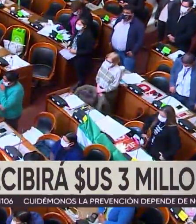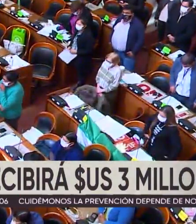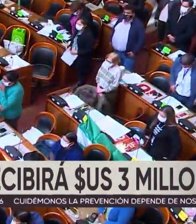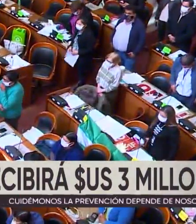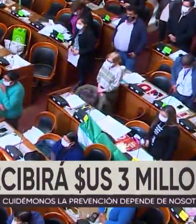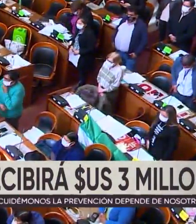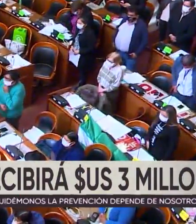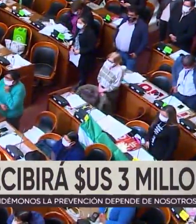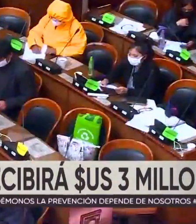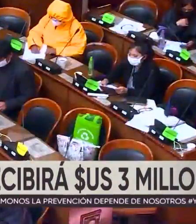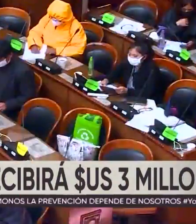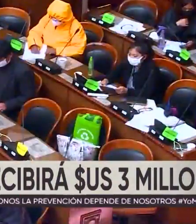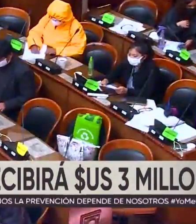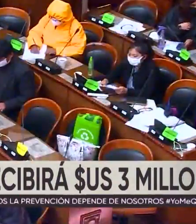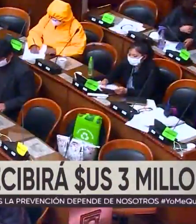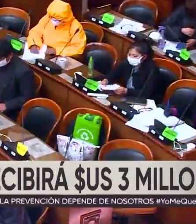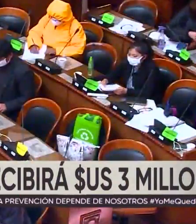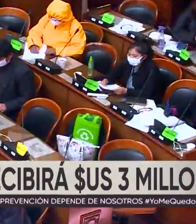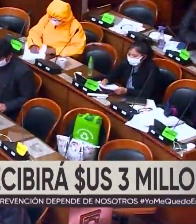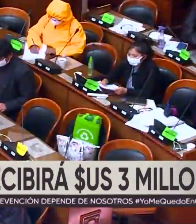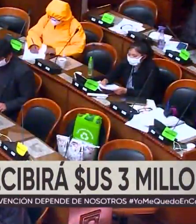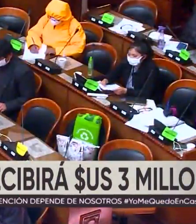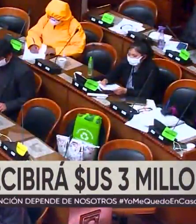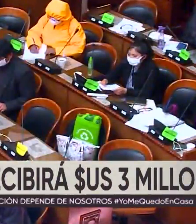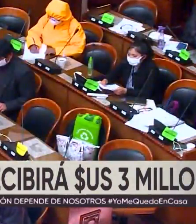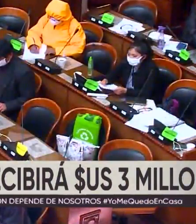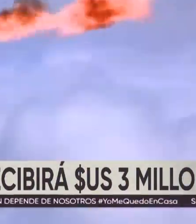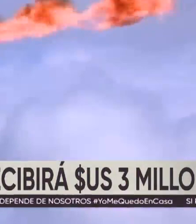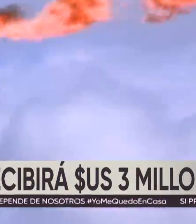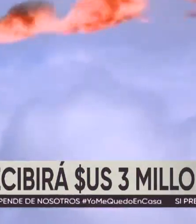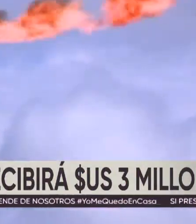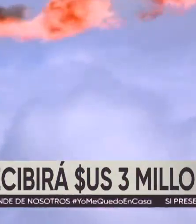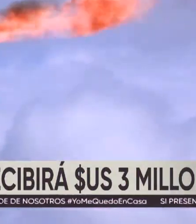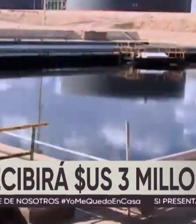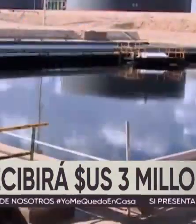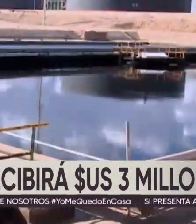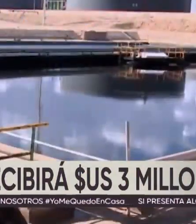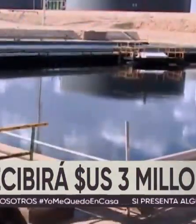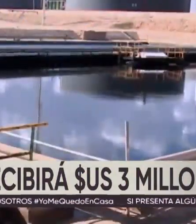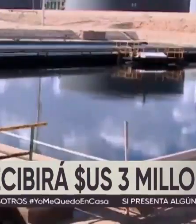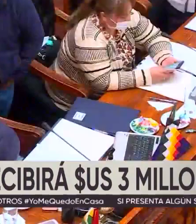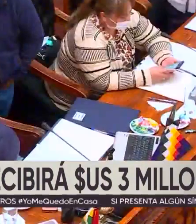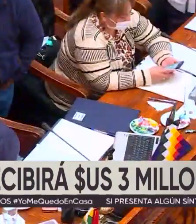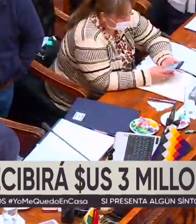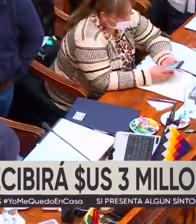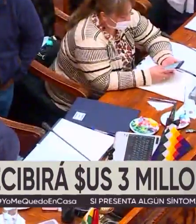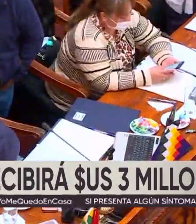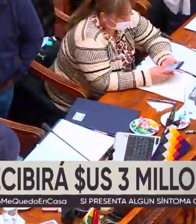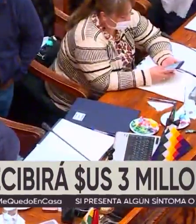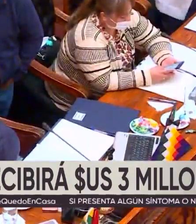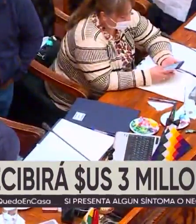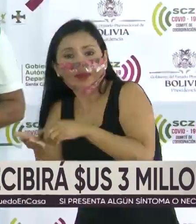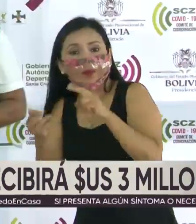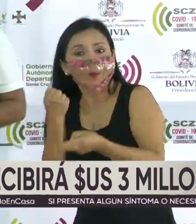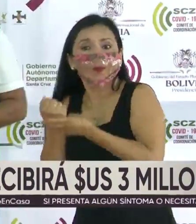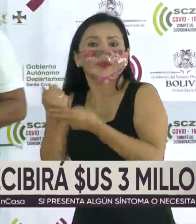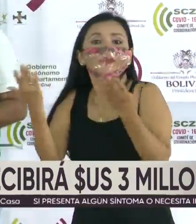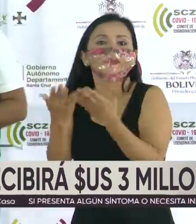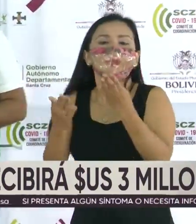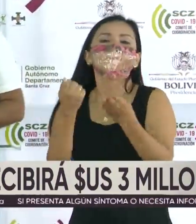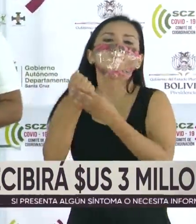por parte de la Cámara de Diputados la jornada de ayer, recursos que servirán para seguir combatiendo la pandemia del COVID-19. Estos